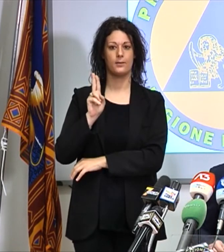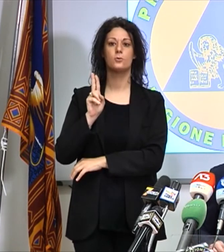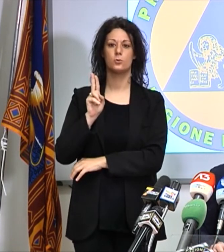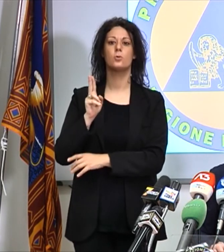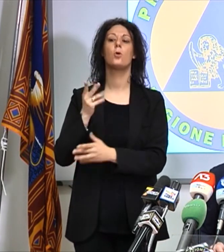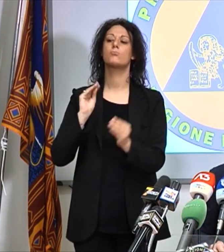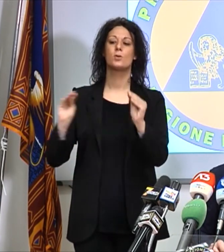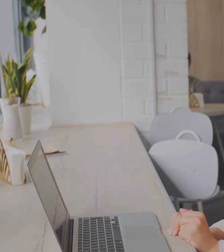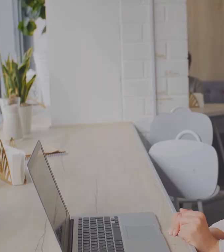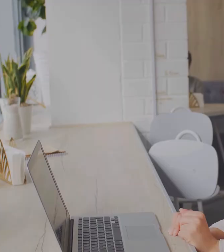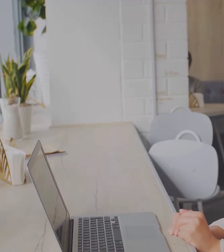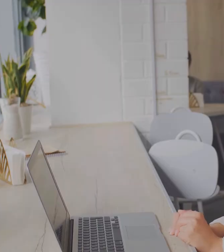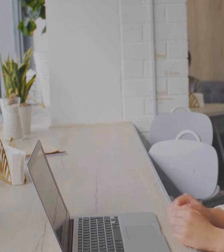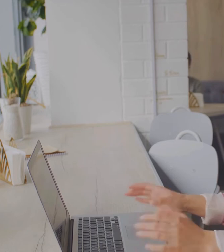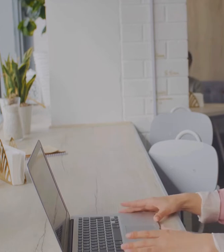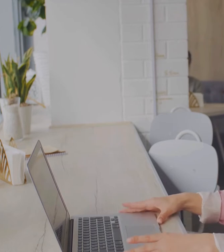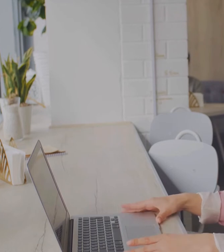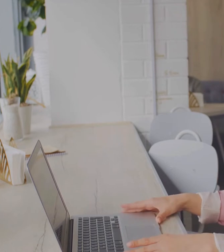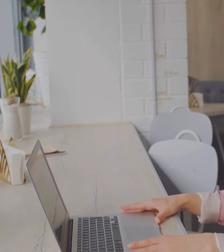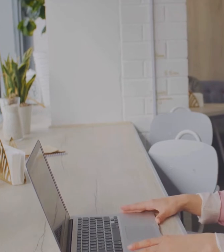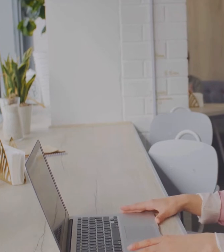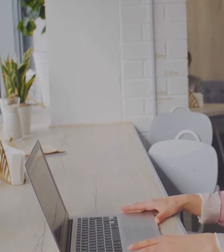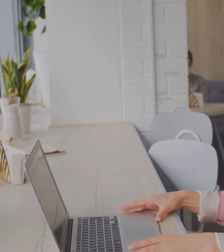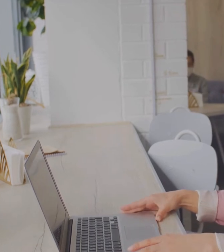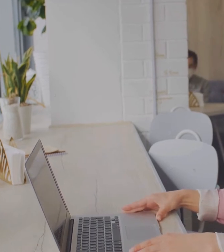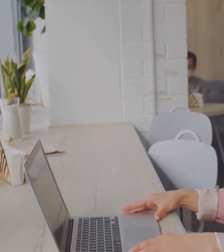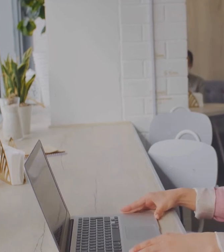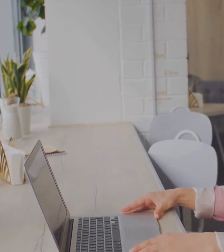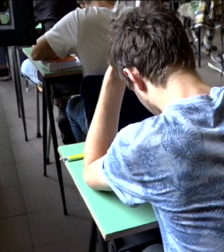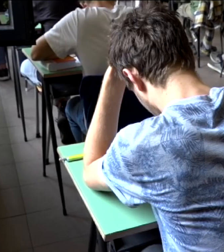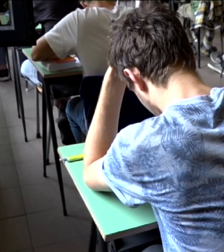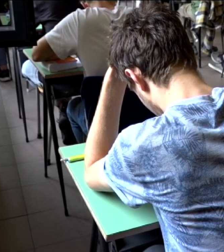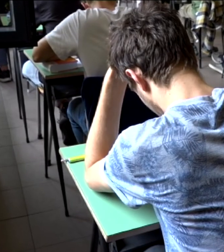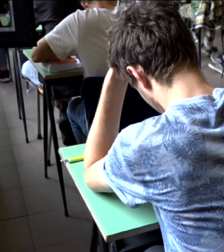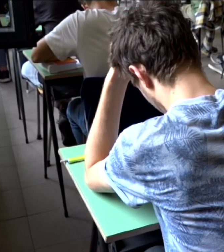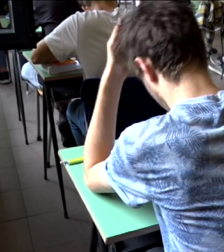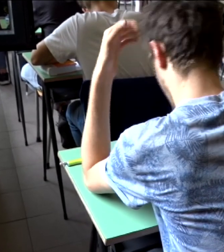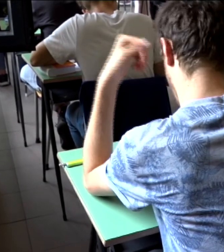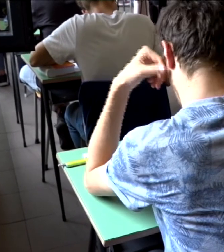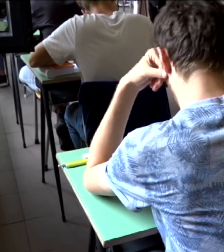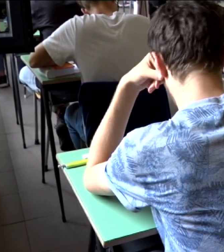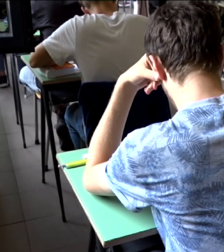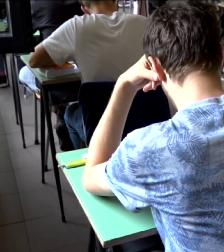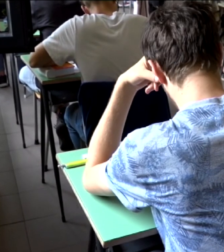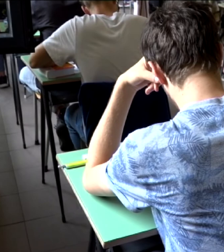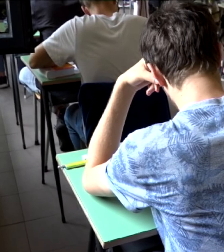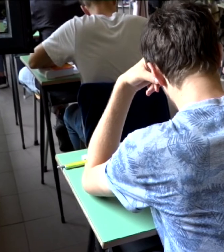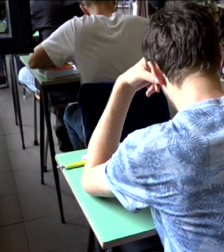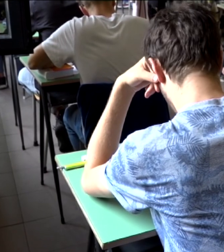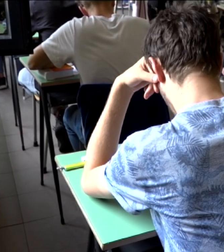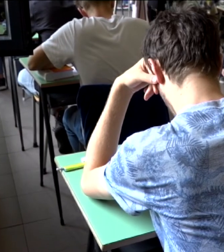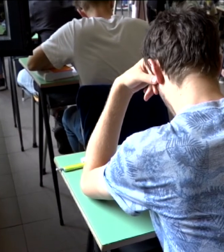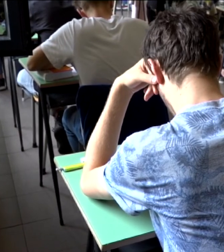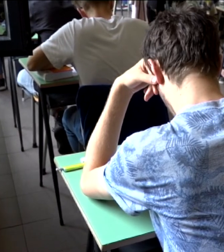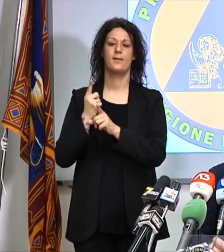o dall'aula o per gli spostamenti. Per la ricreazione spunta l'opzione della pausa al banco, specie nelle giornate in cui non si può